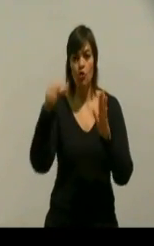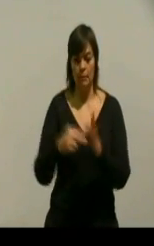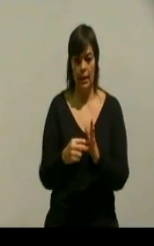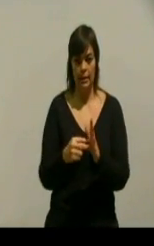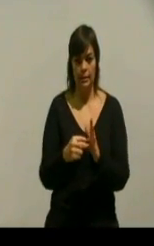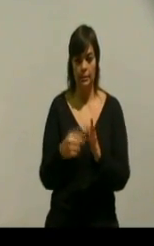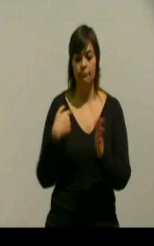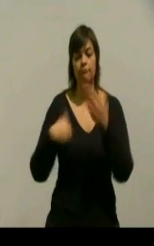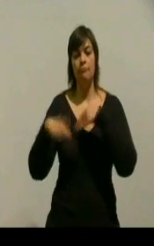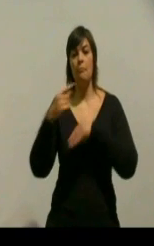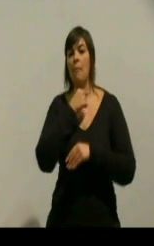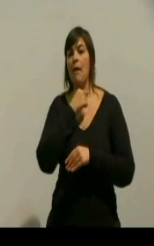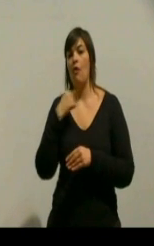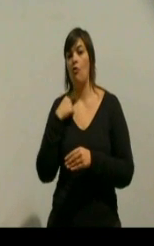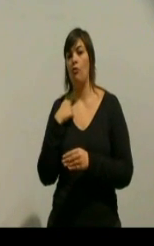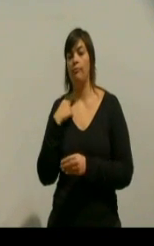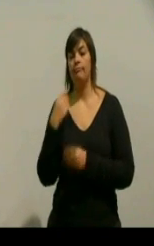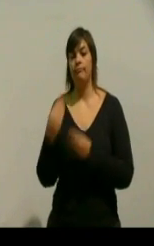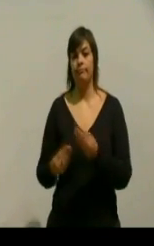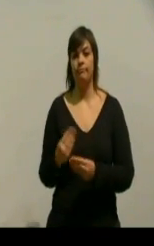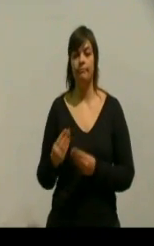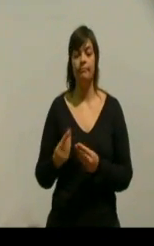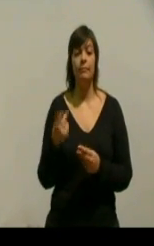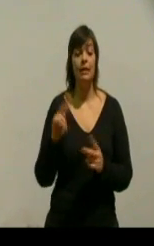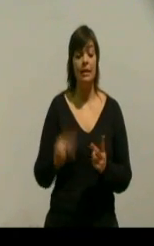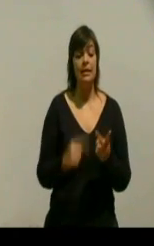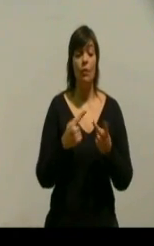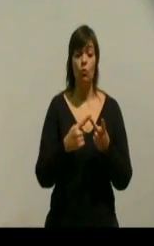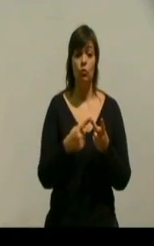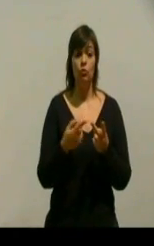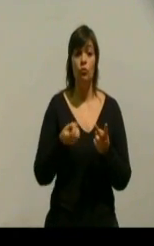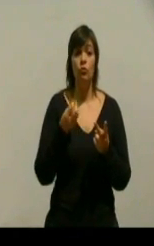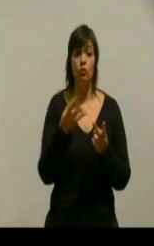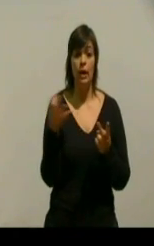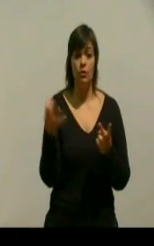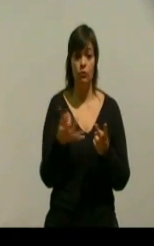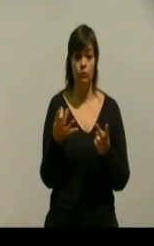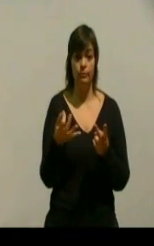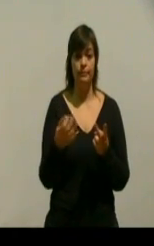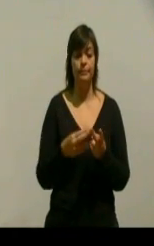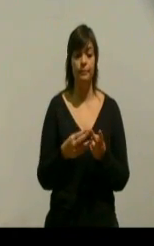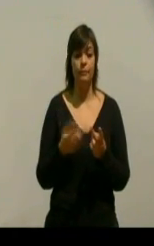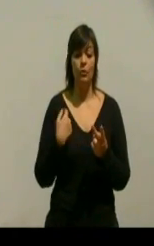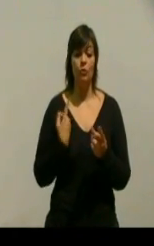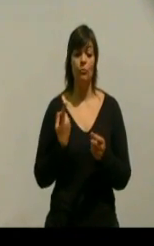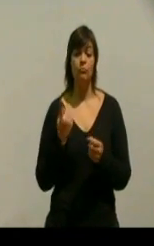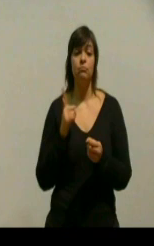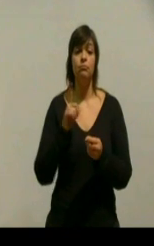Lo realicé en Badajoz. En segundo lugar, contaros que participé como